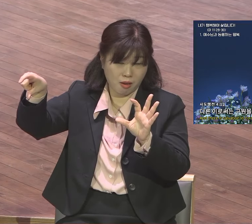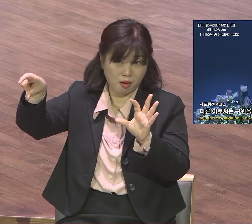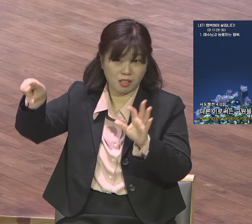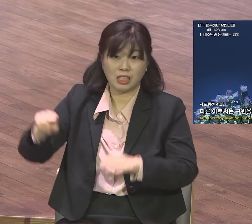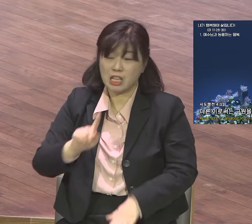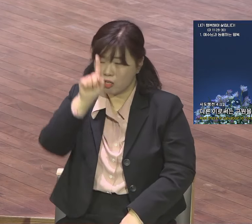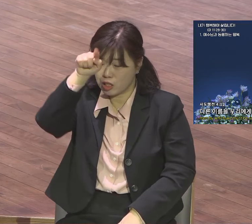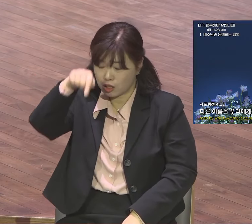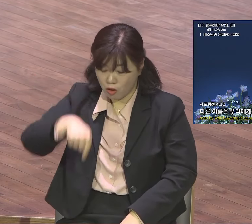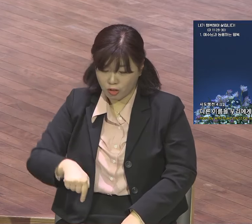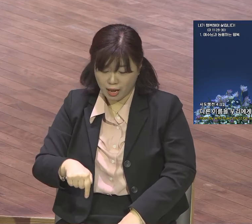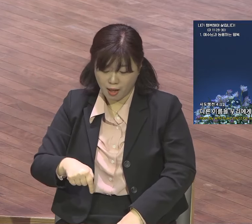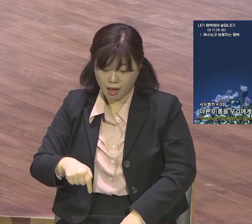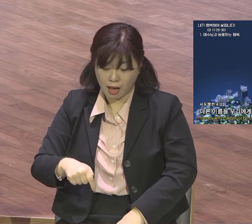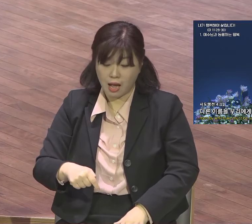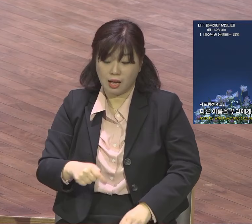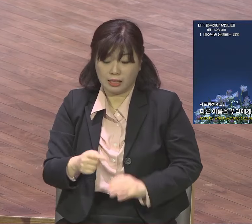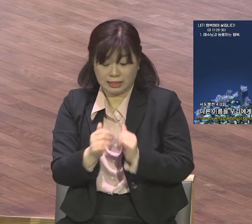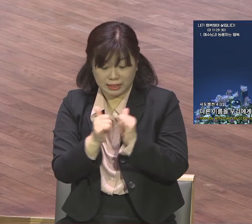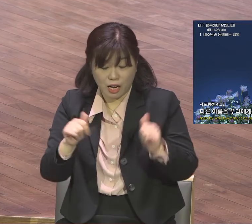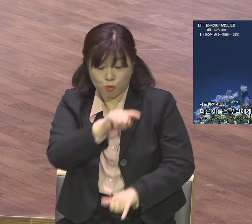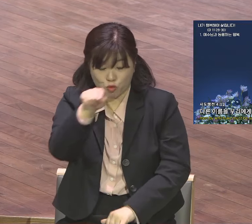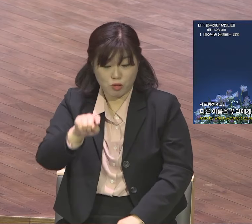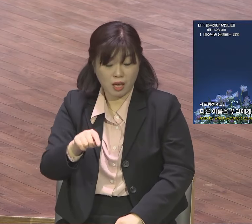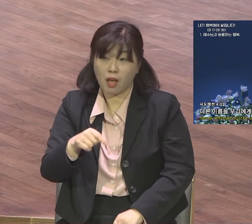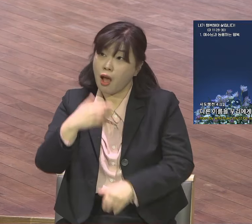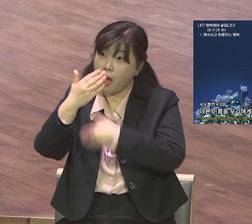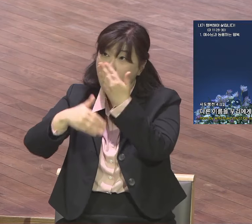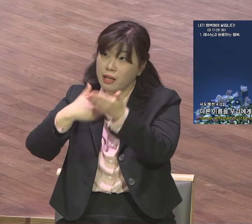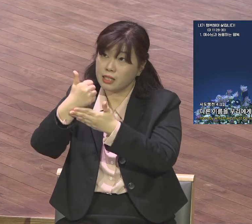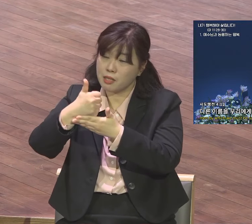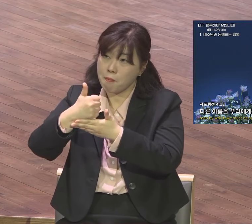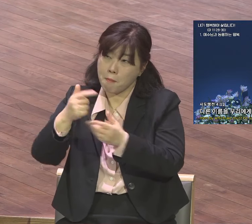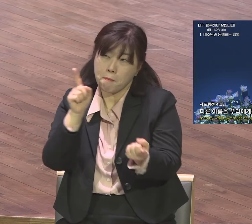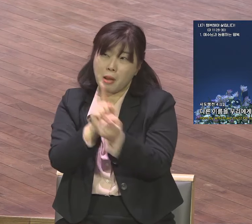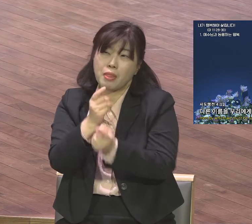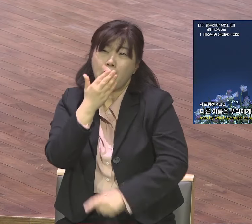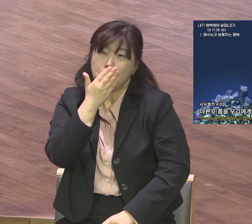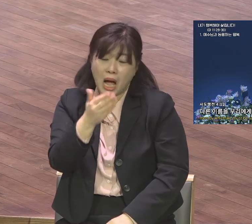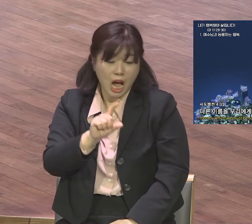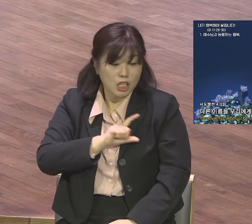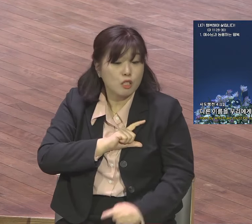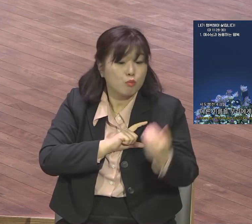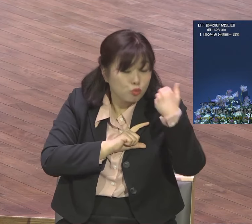중에 구원을 받을 만한 다른 이름을 우리에게 주신 일이 없습니다.